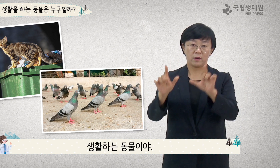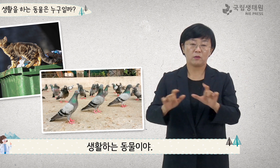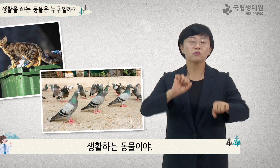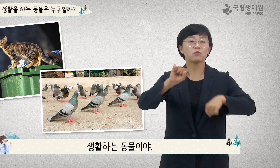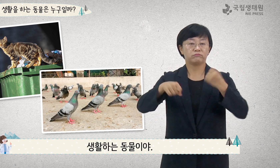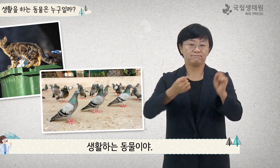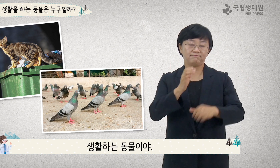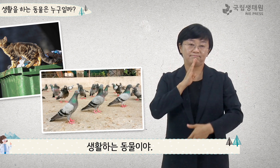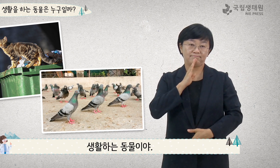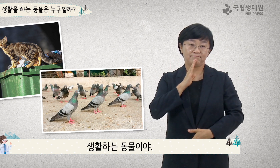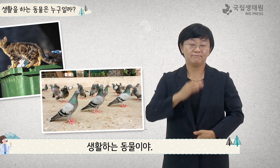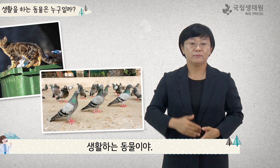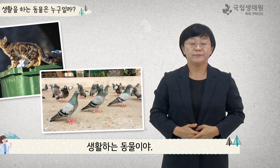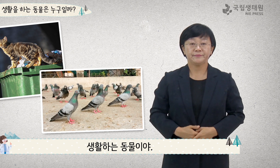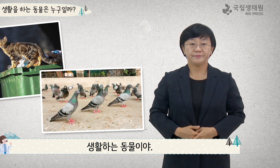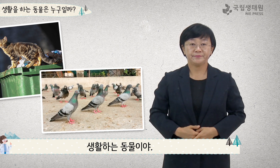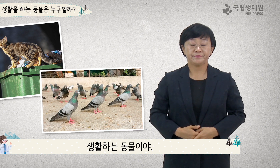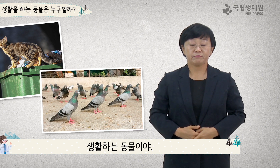동물이야.